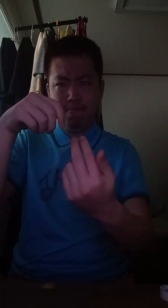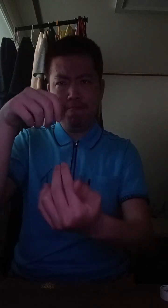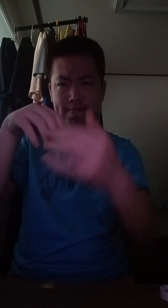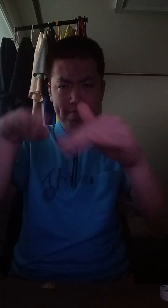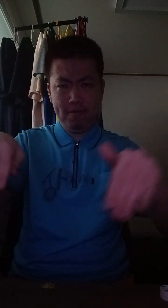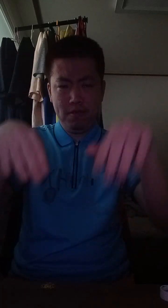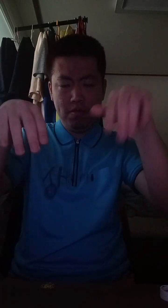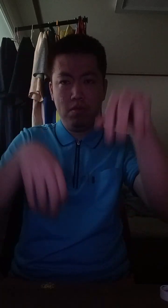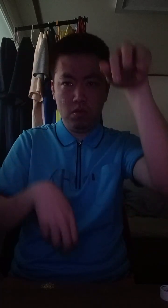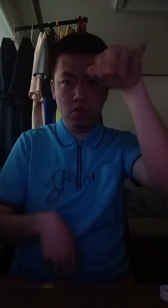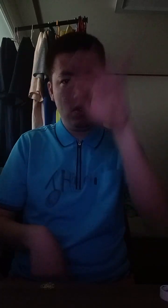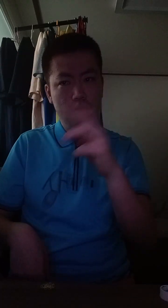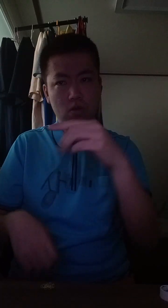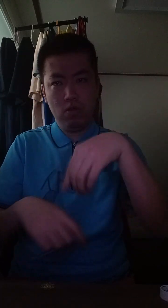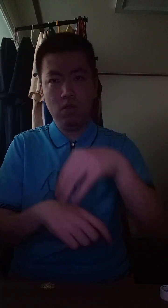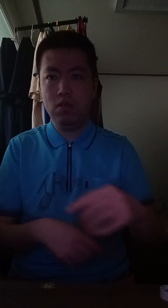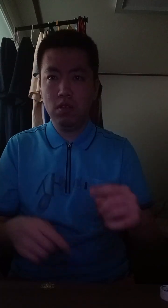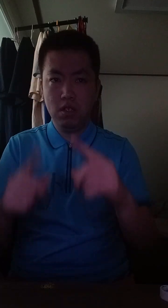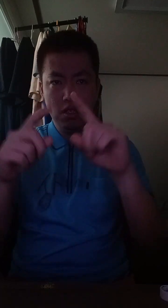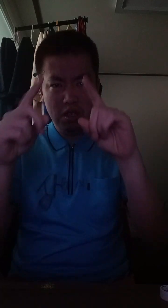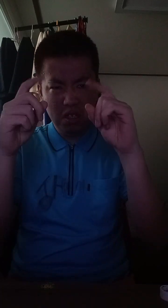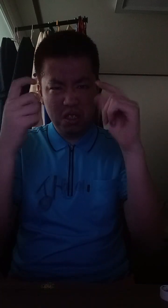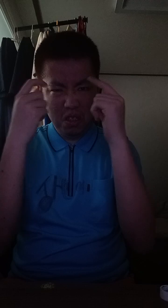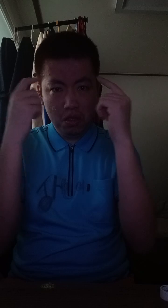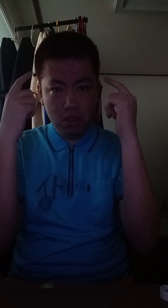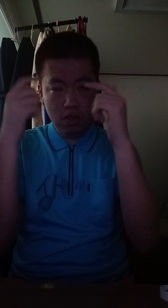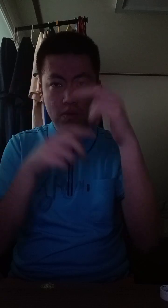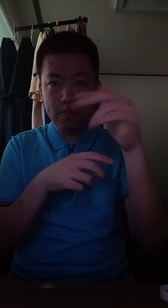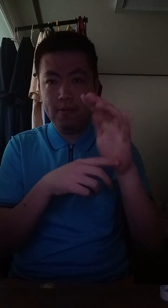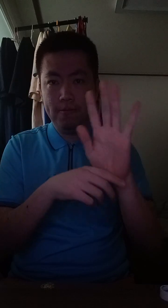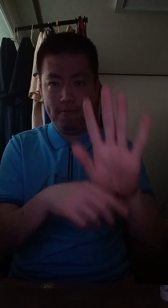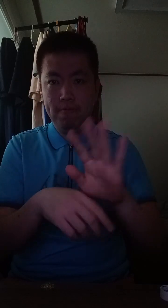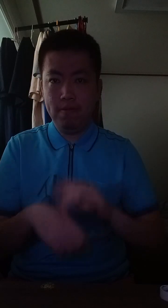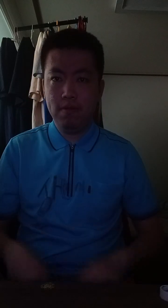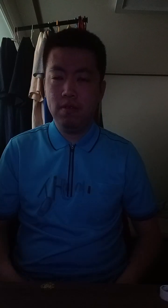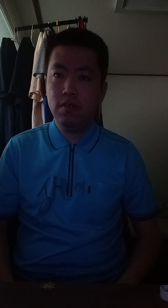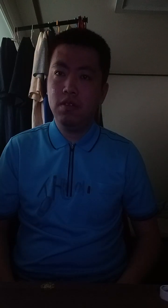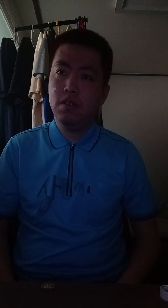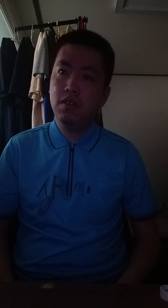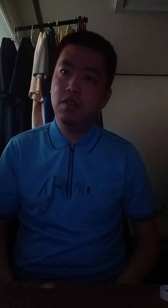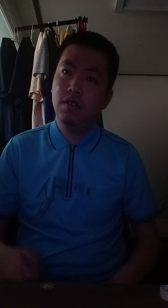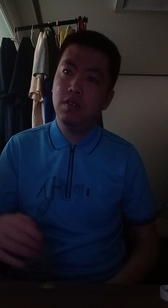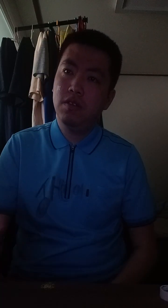확대하고 설치가 안 되는 곳엔 LED 경고등을 달겠다고 밝혔습니다. 현장 K 신현욱입니다.